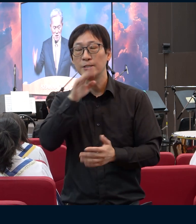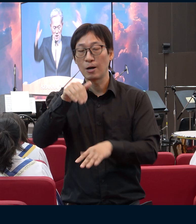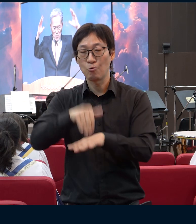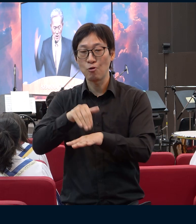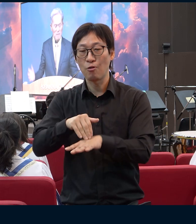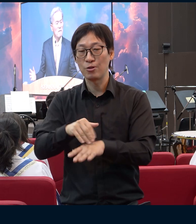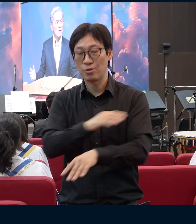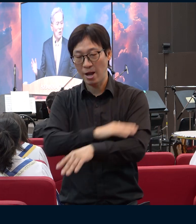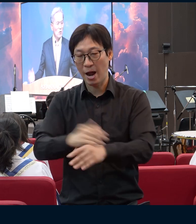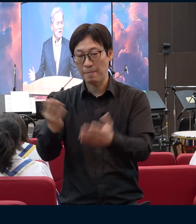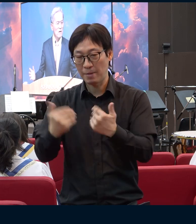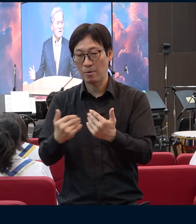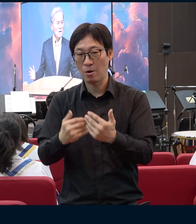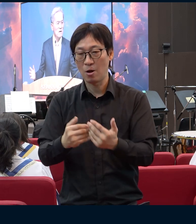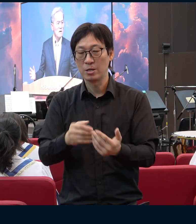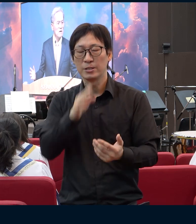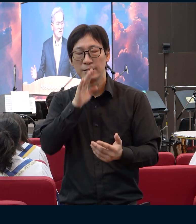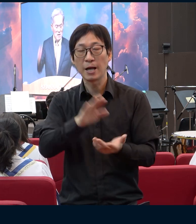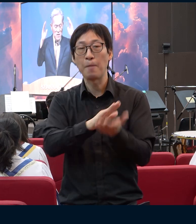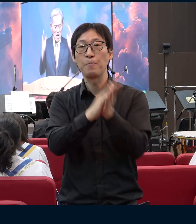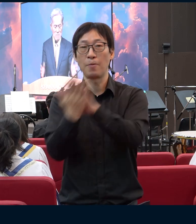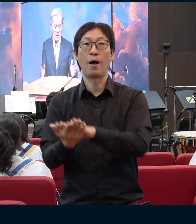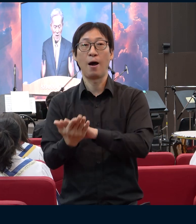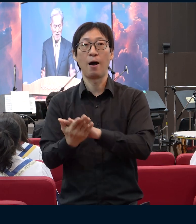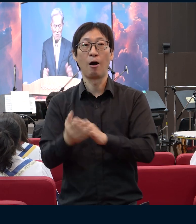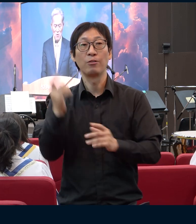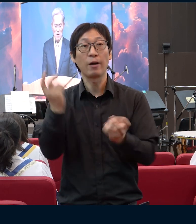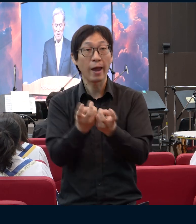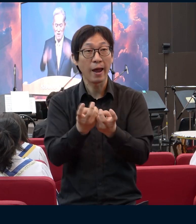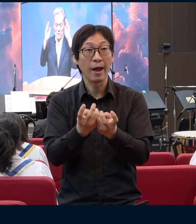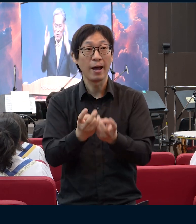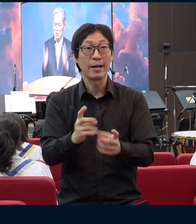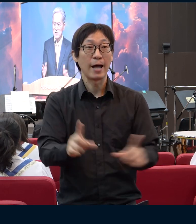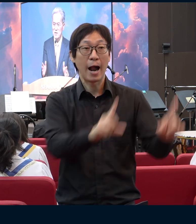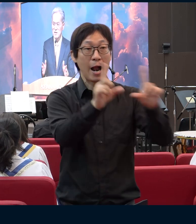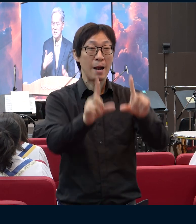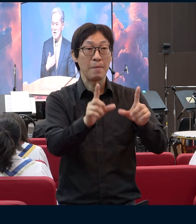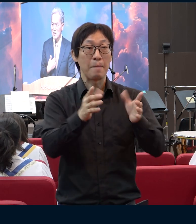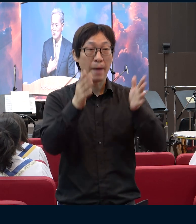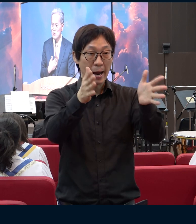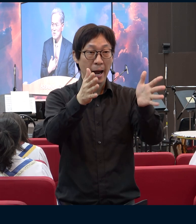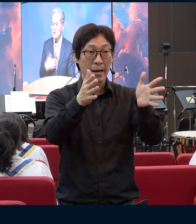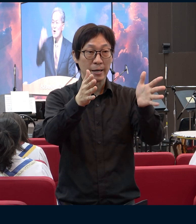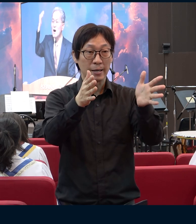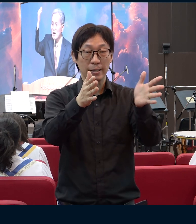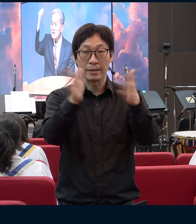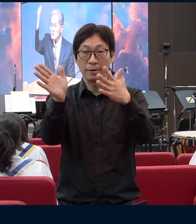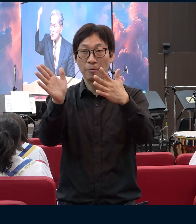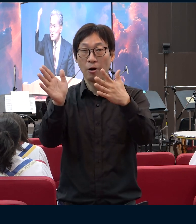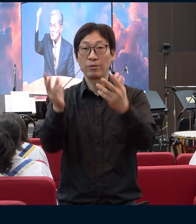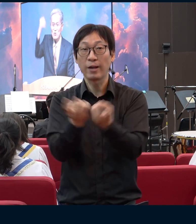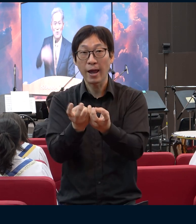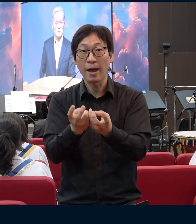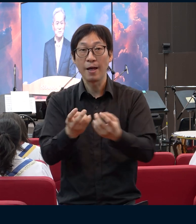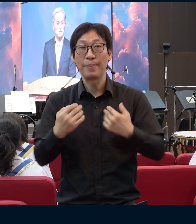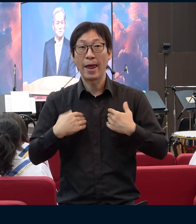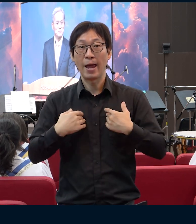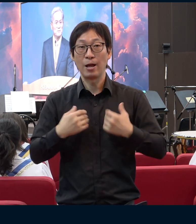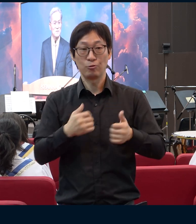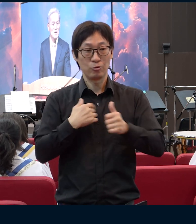받으면 확실하게 변해요. 어떻게? 그 삶의 방향과 내용이 자기 중심에서 하나님